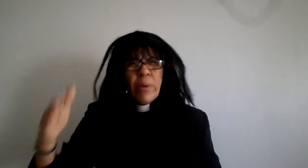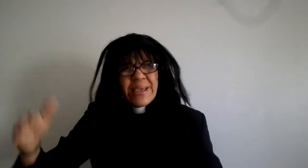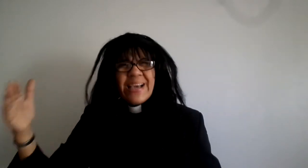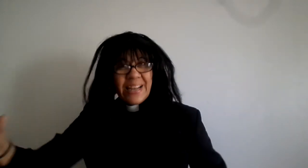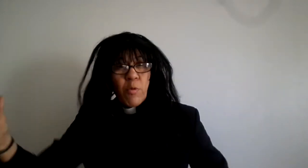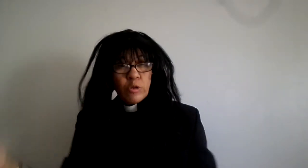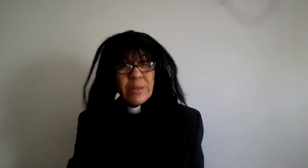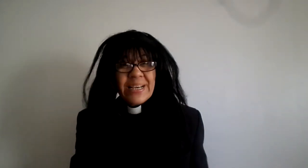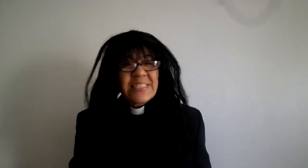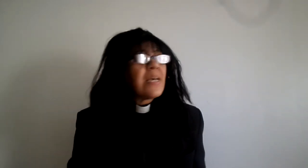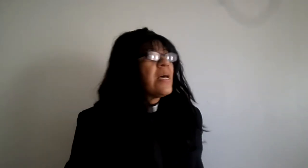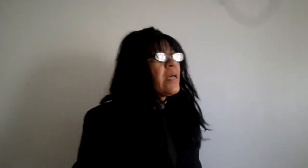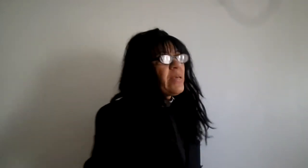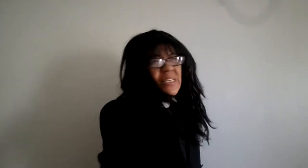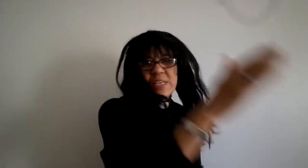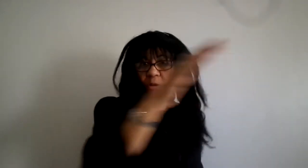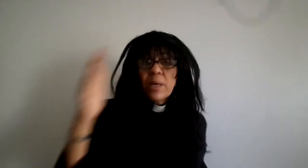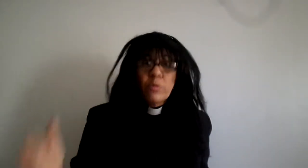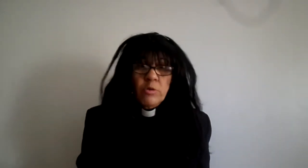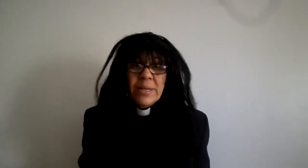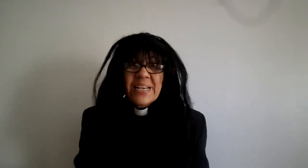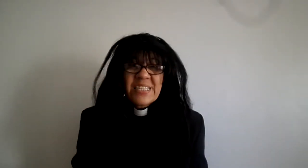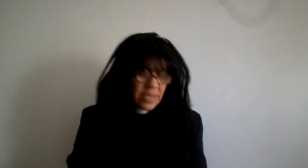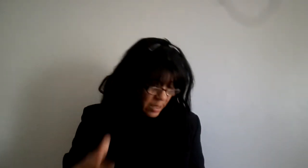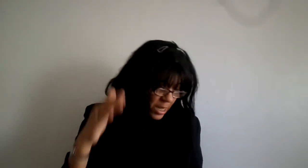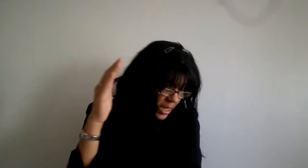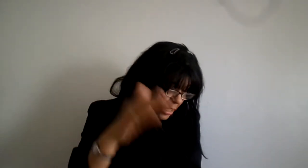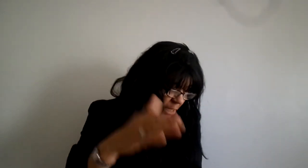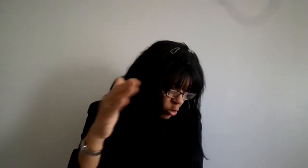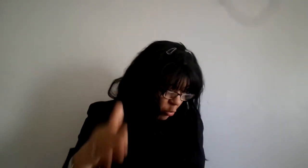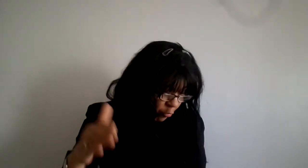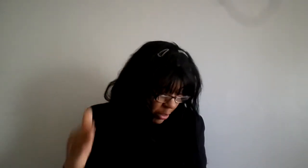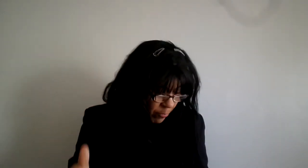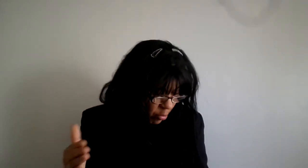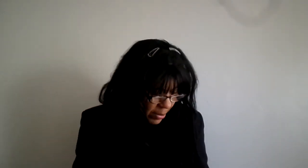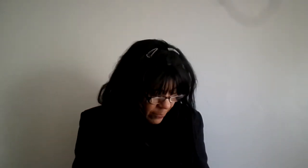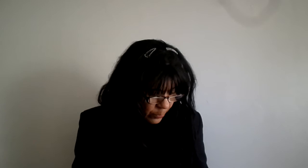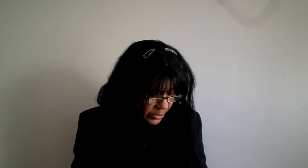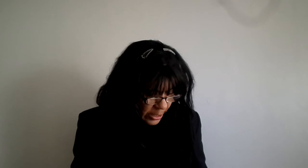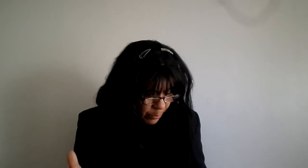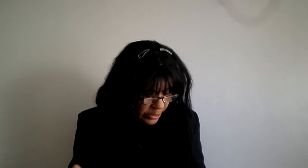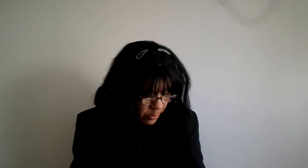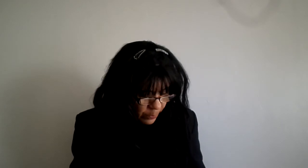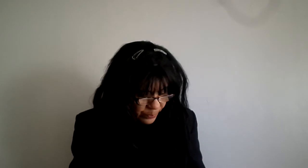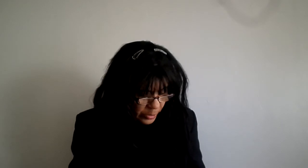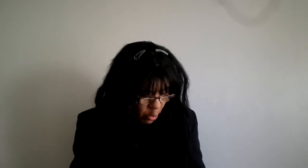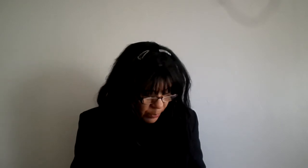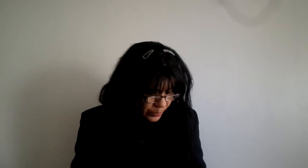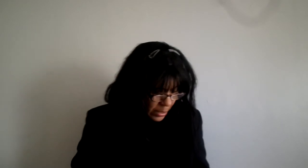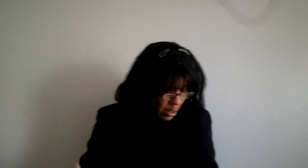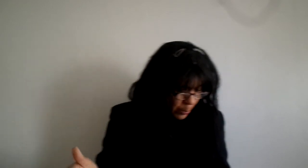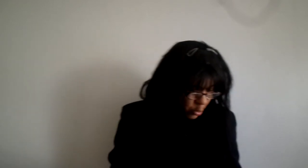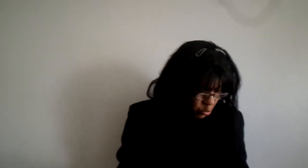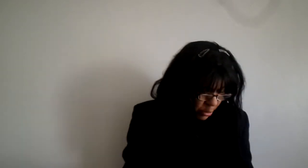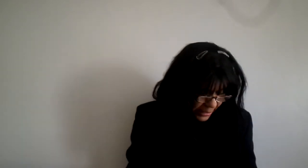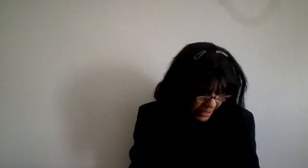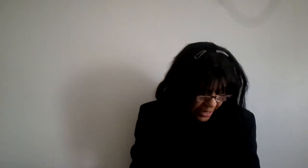veía que era bueno, ¿verdad que sí? Viene siendo este mundo, ¿verdad que sí? Y lo fue formando. Y después dijo, Dios, produzca tierra,